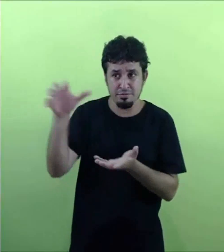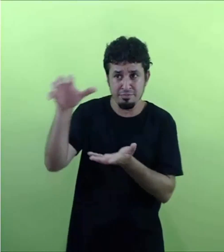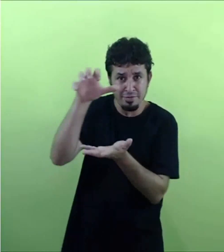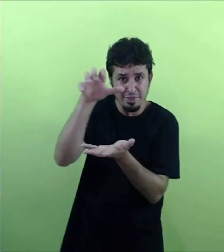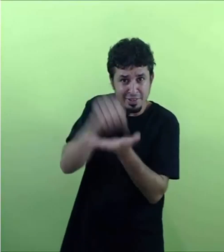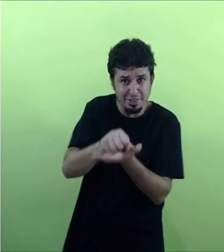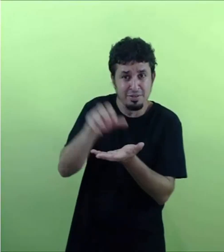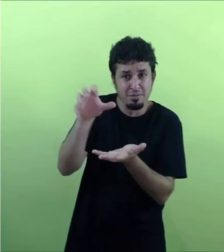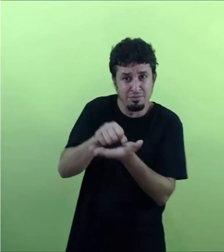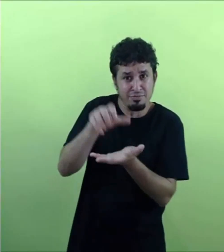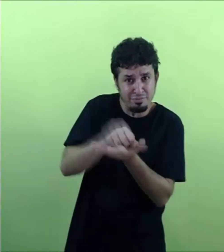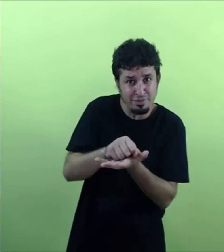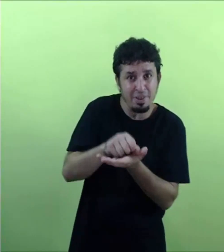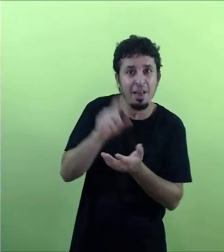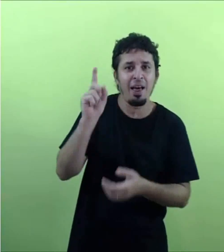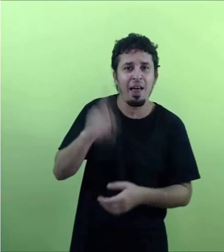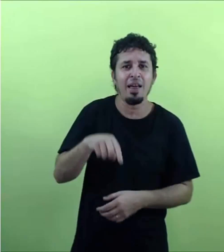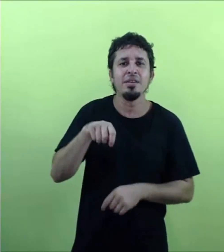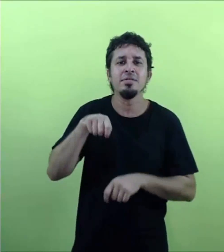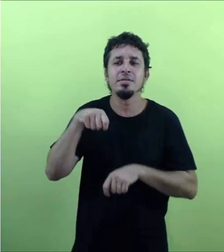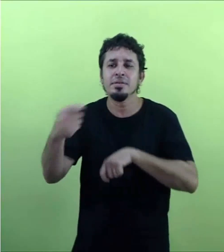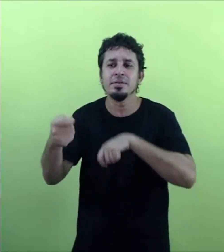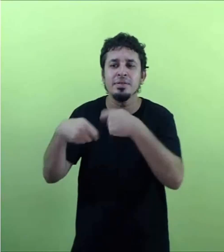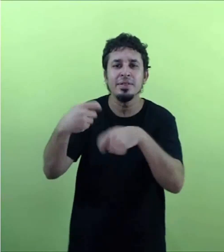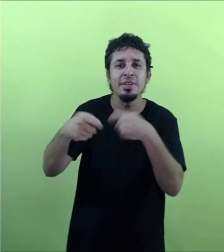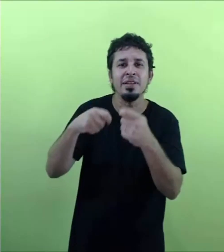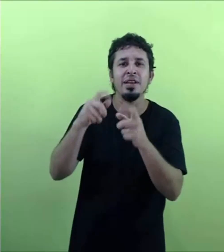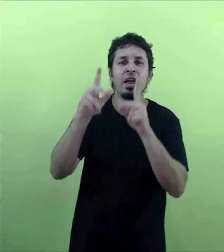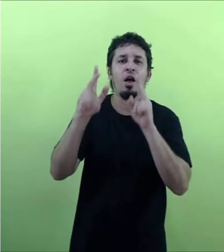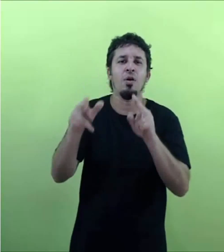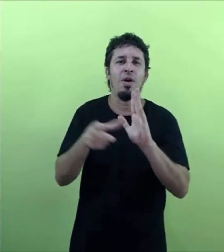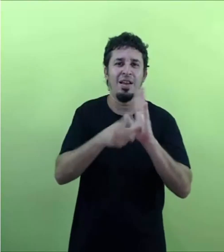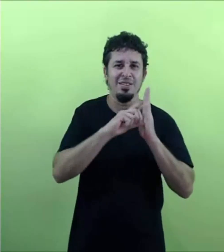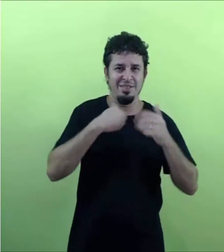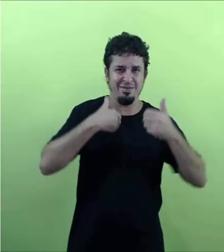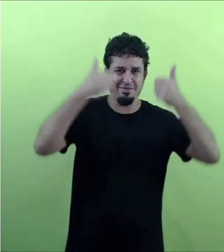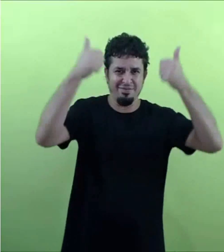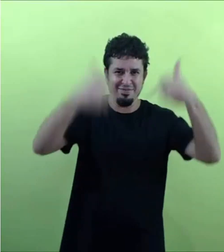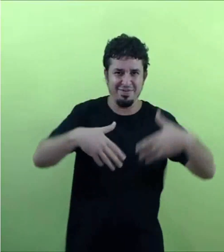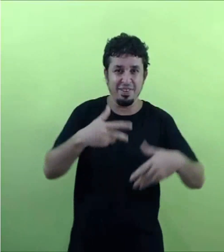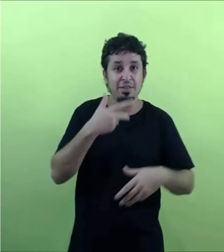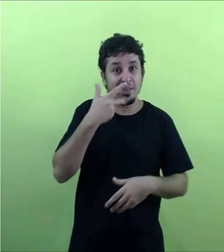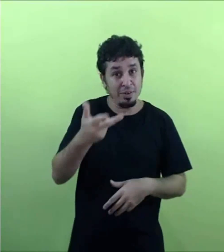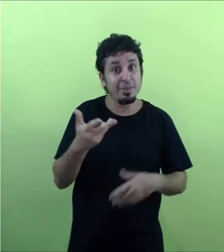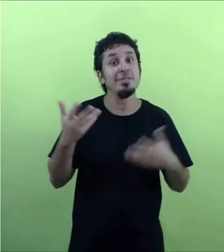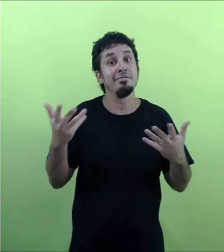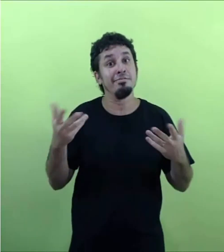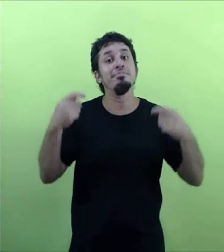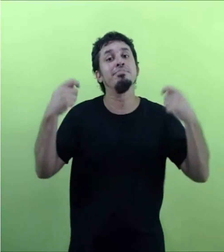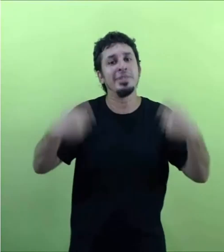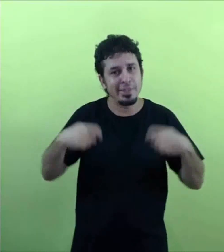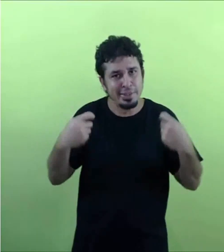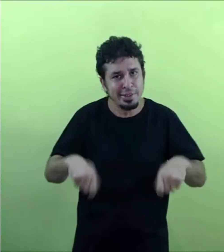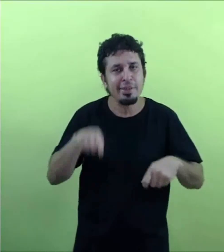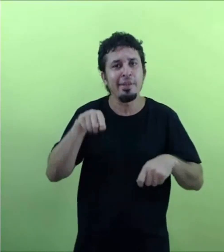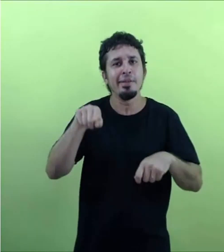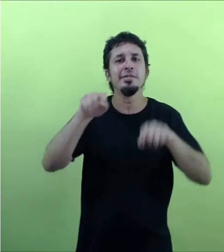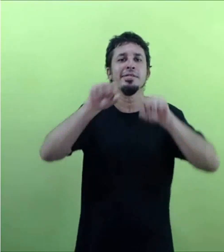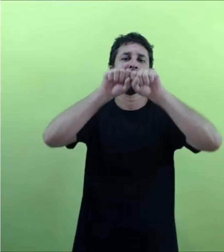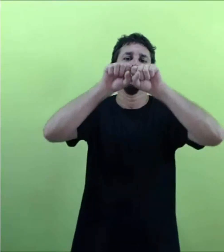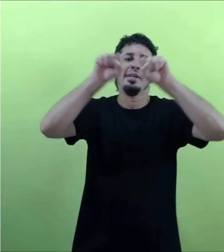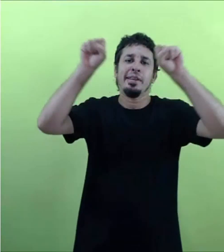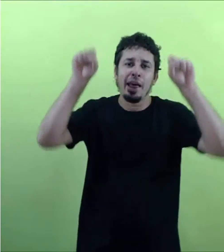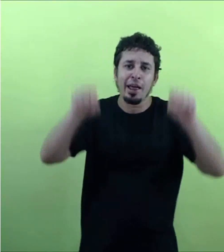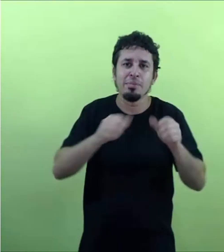e organização para evitar que ela caia no informalismo e, em contrapartida, possa ser utilizada no espaço